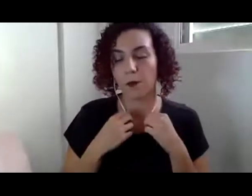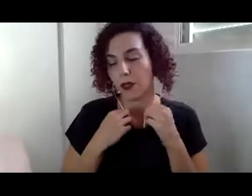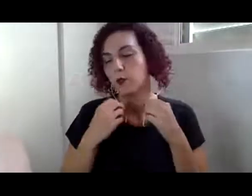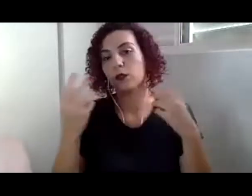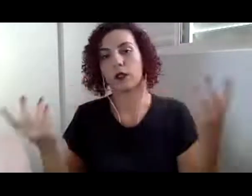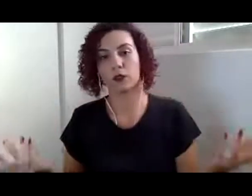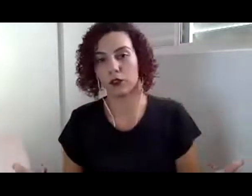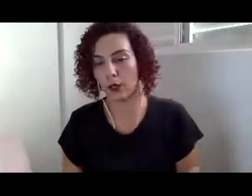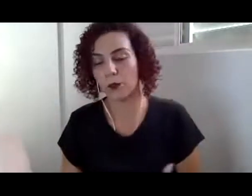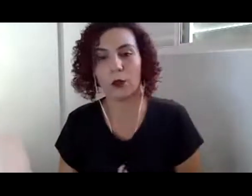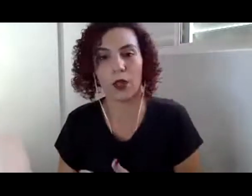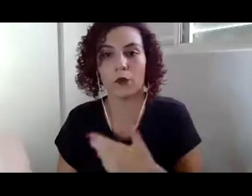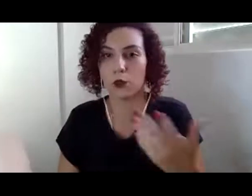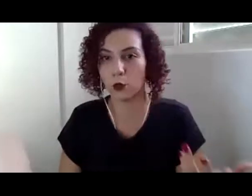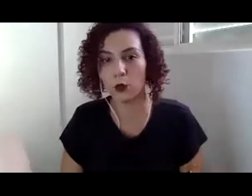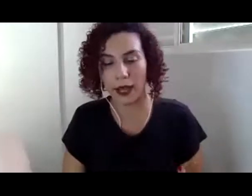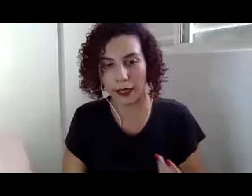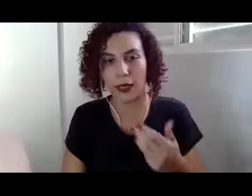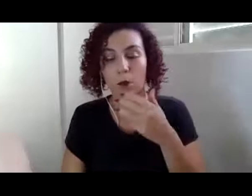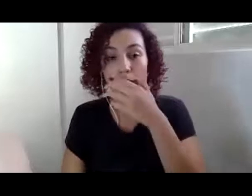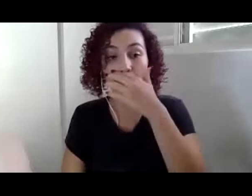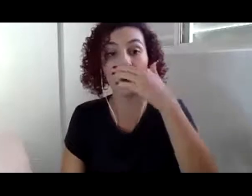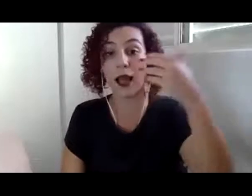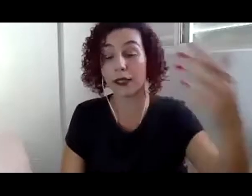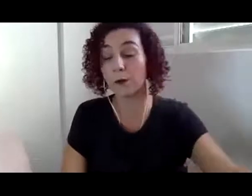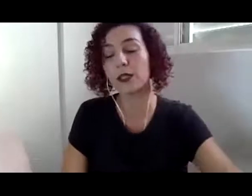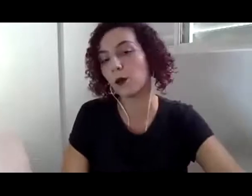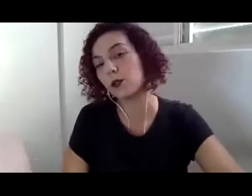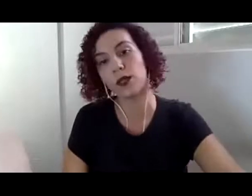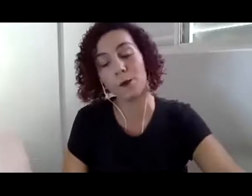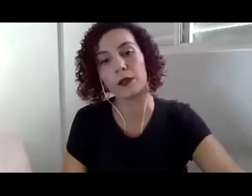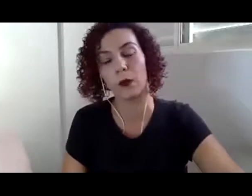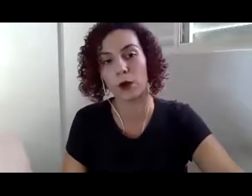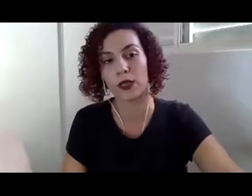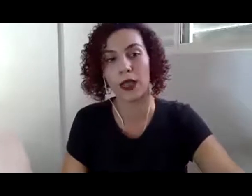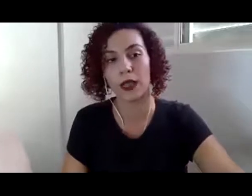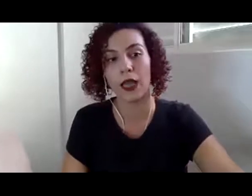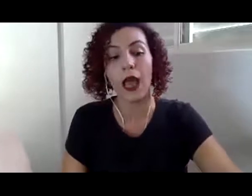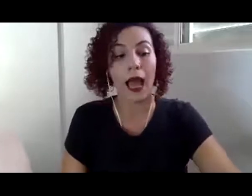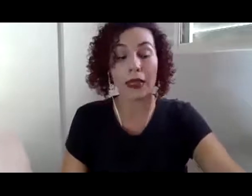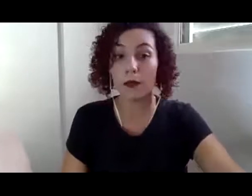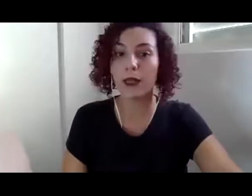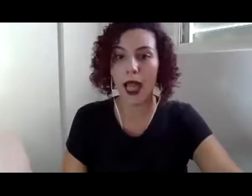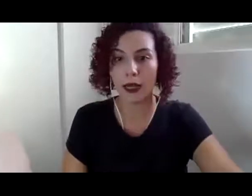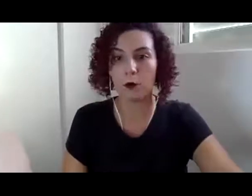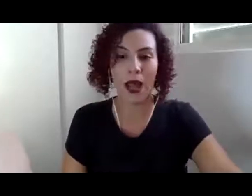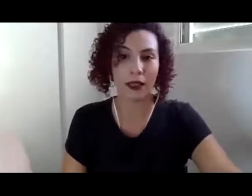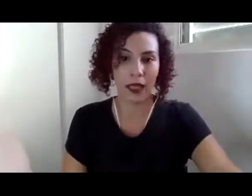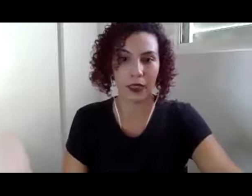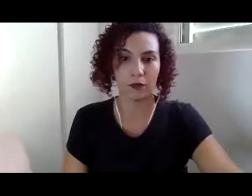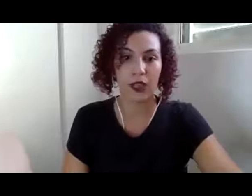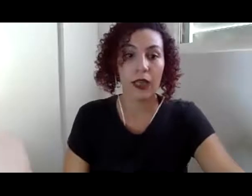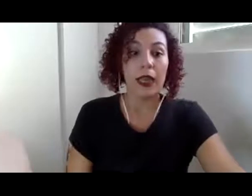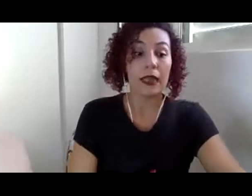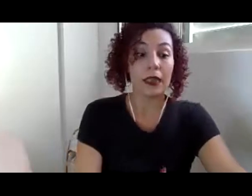né, dependendo do tanto de tempo que eu tenho de estudo da língua. Então, no caso da pessoa surda, é a mesma coisa, né? A Libras é a língua